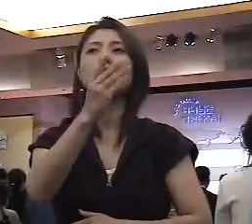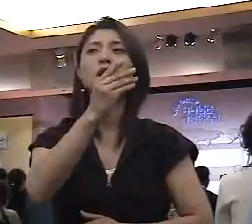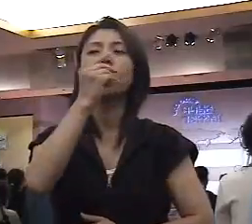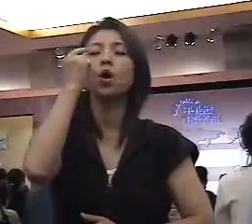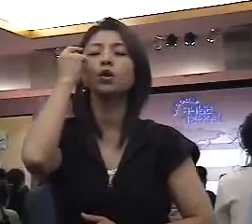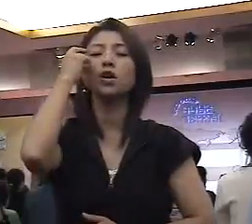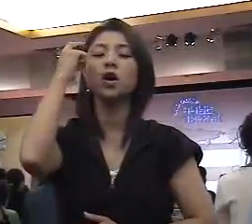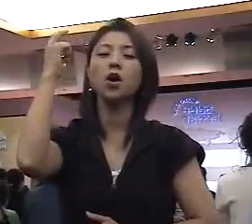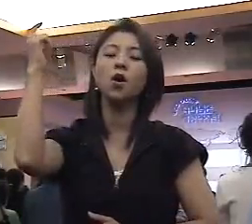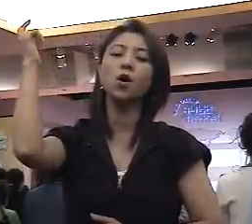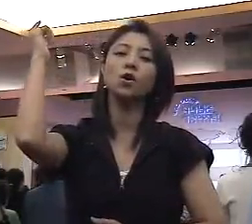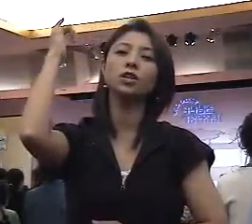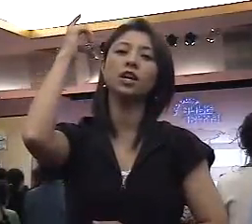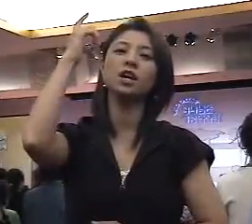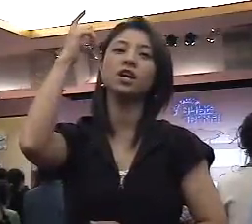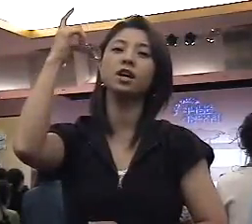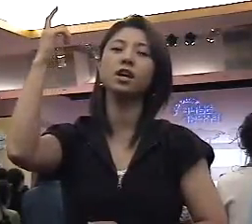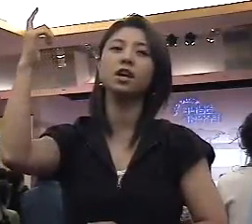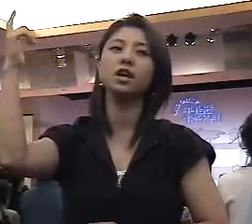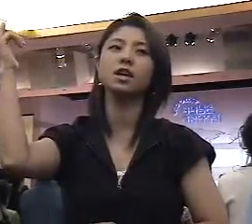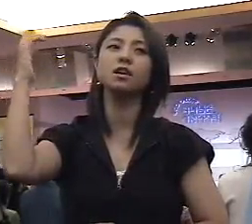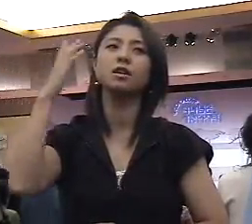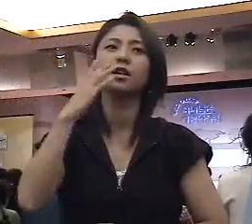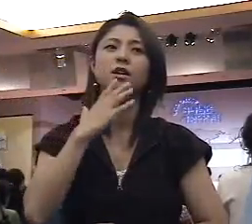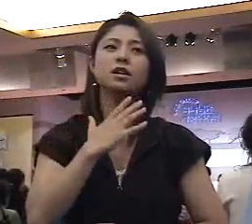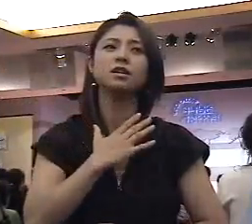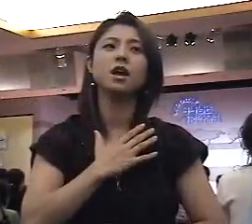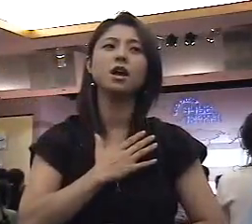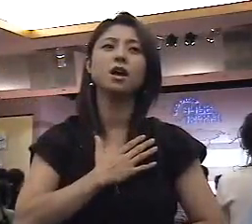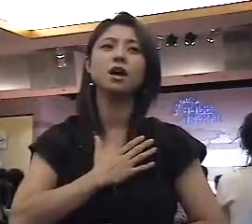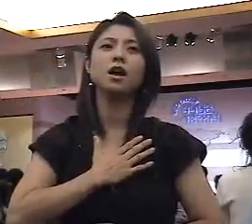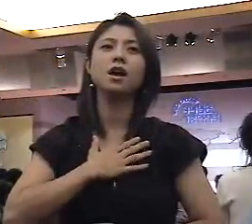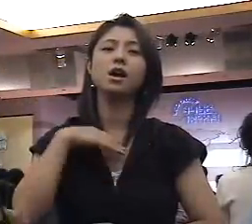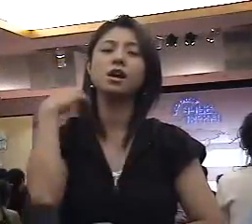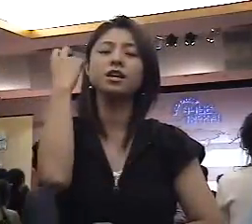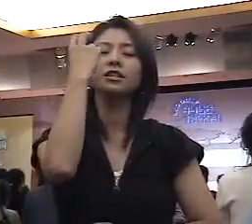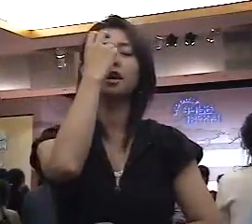살아계신 성령님,